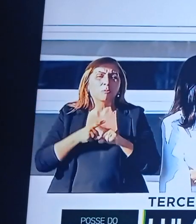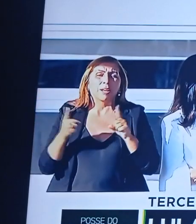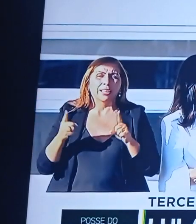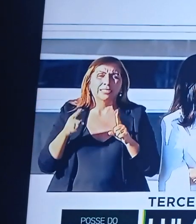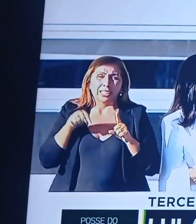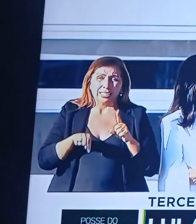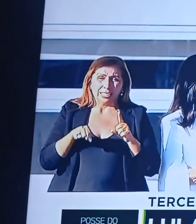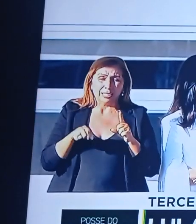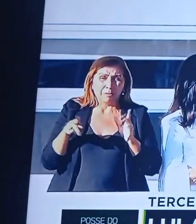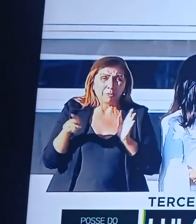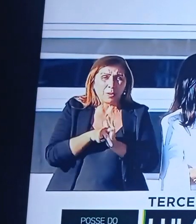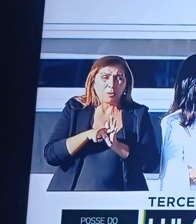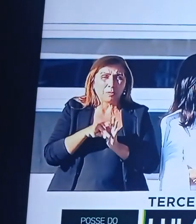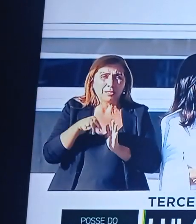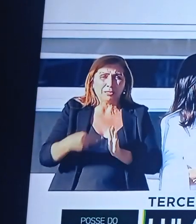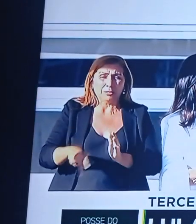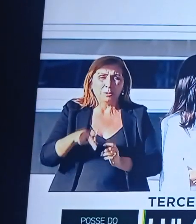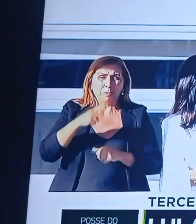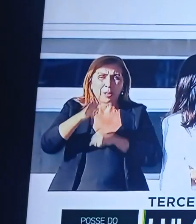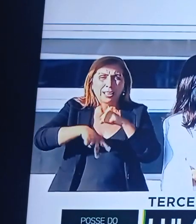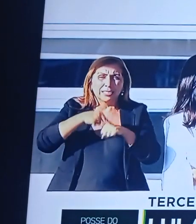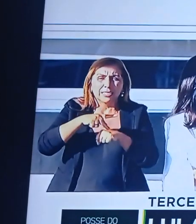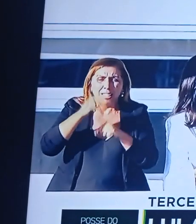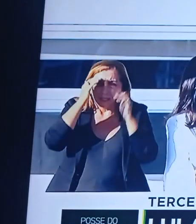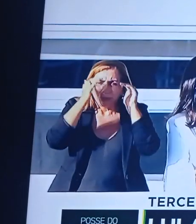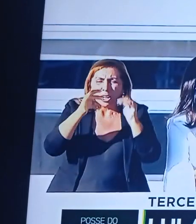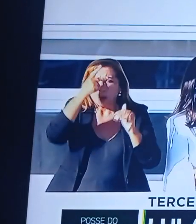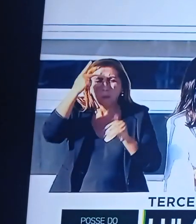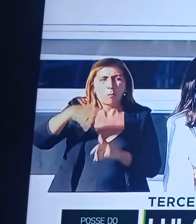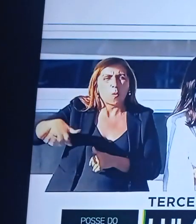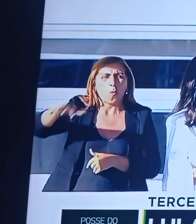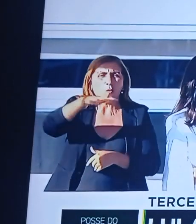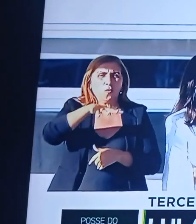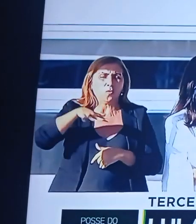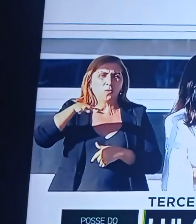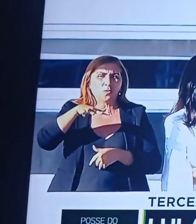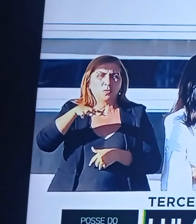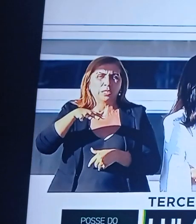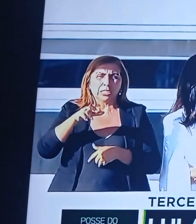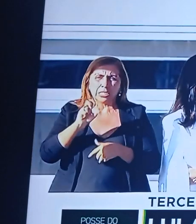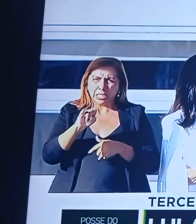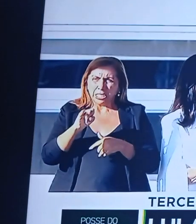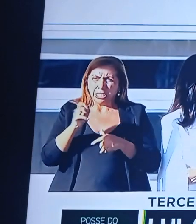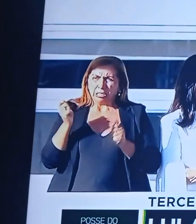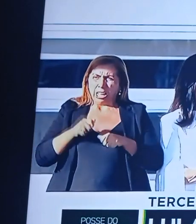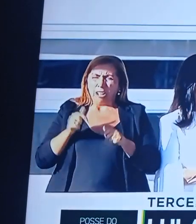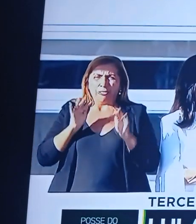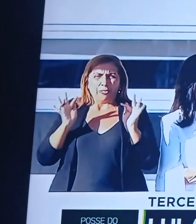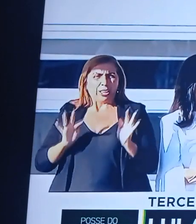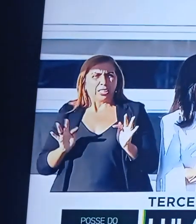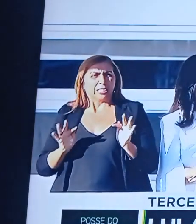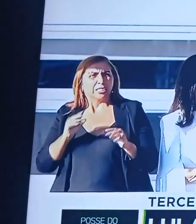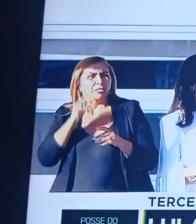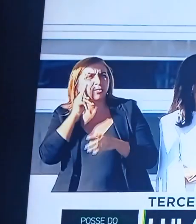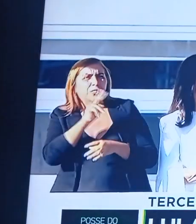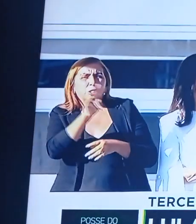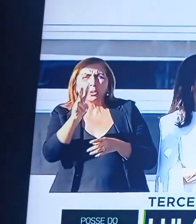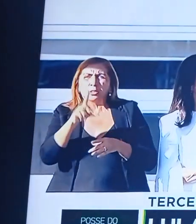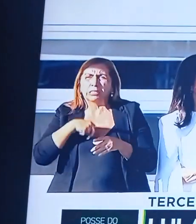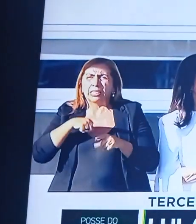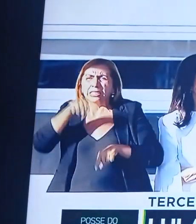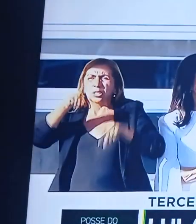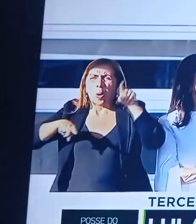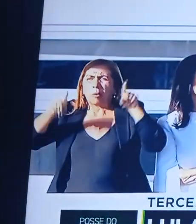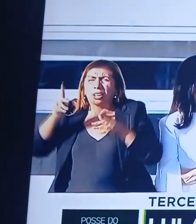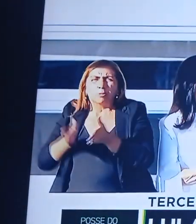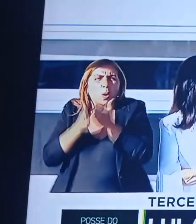grandeza de um país reside na felicidade de seu povo. E ninguém é feliz de fato em meio a tanta